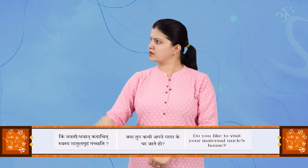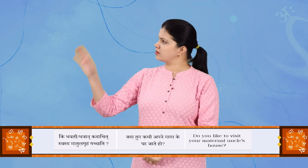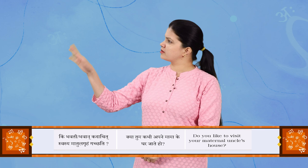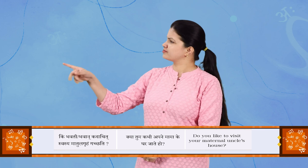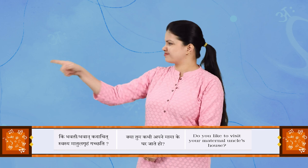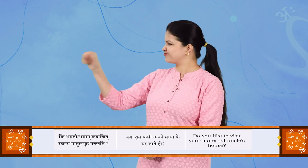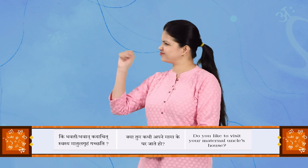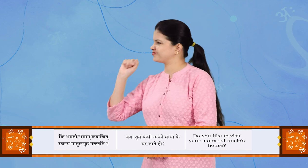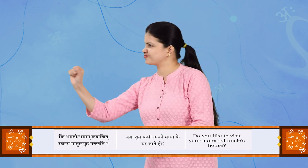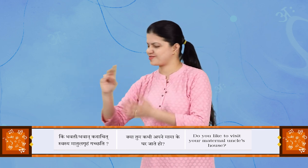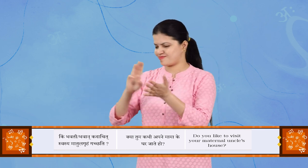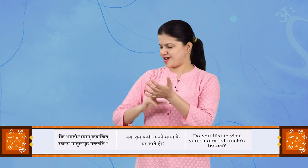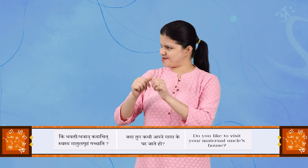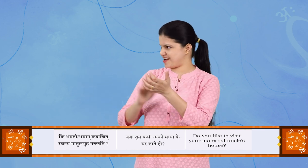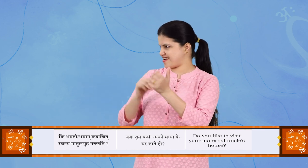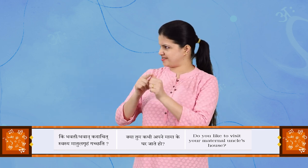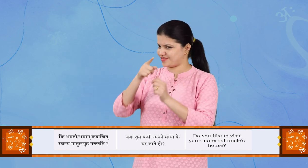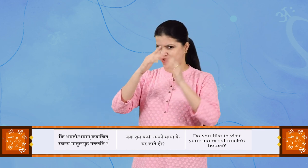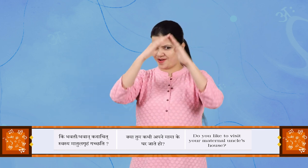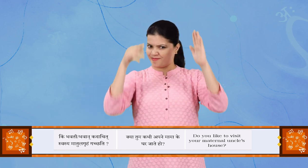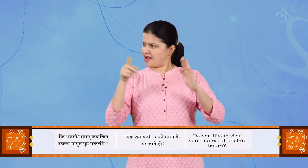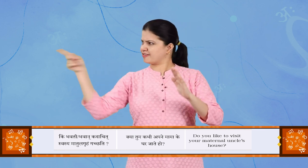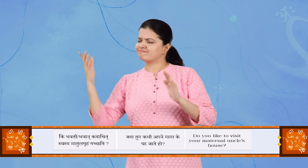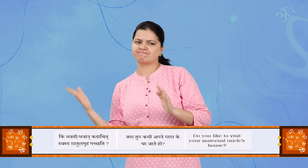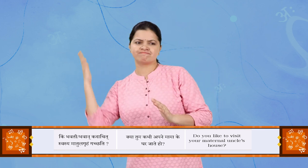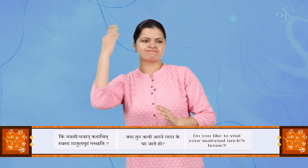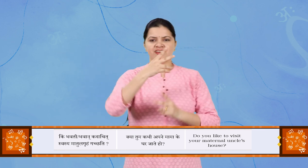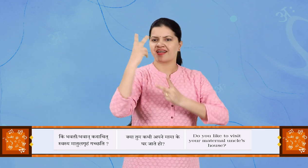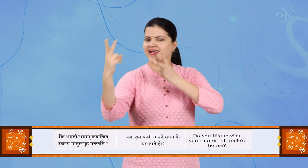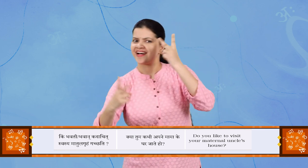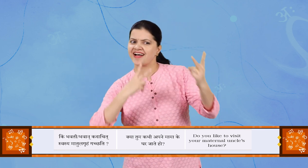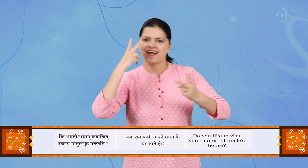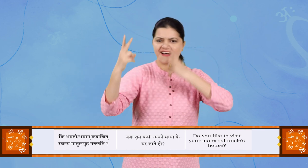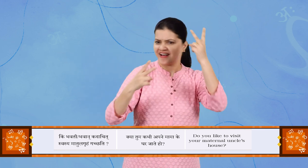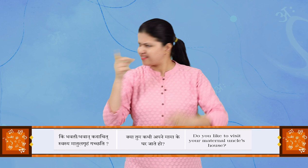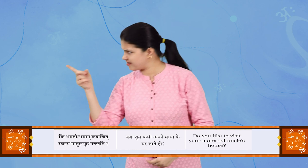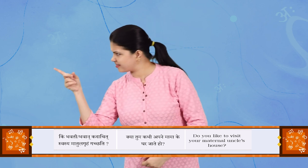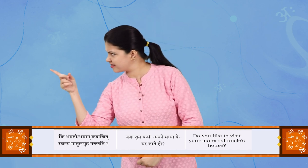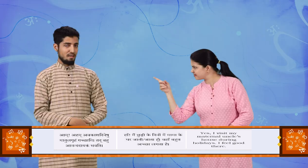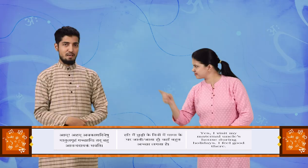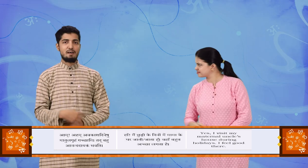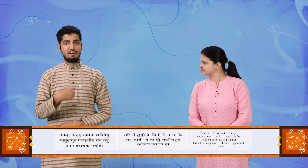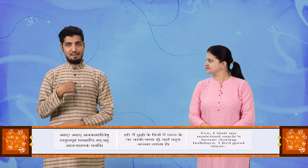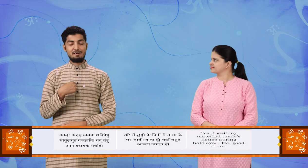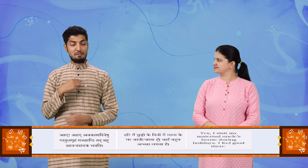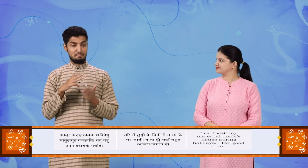कि टीम हवन कदाचित स्वस्थ्य माथुर ग्रहण करती है कि आम